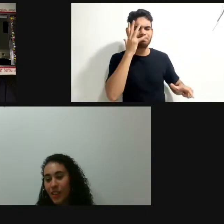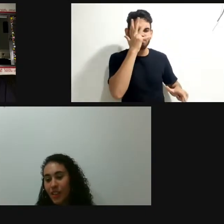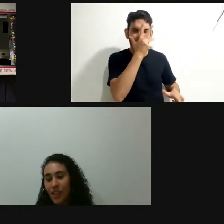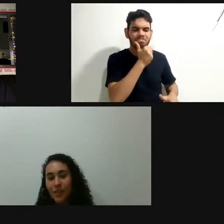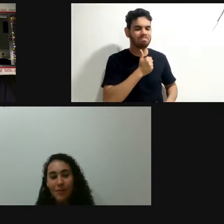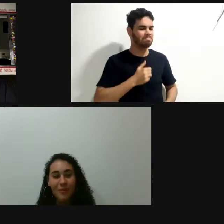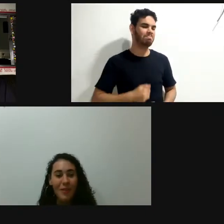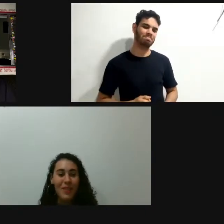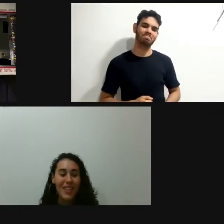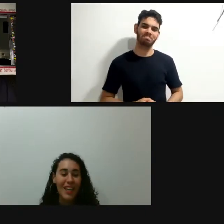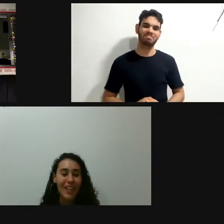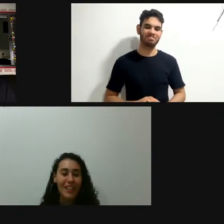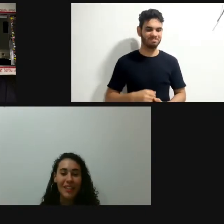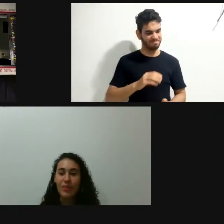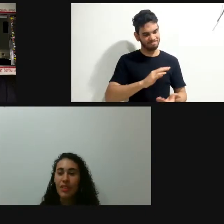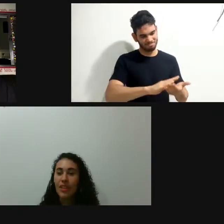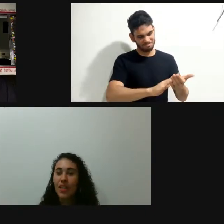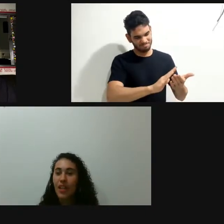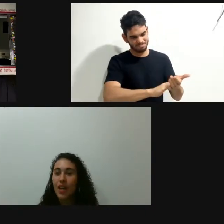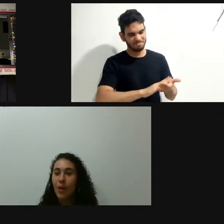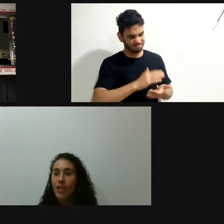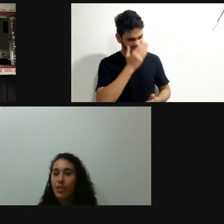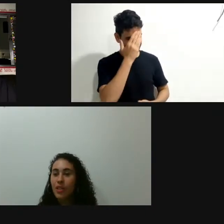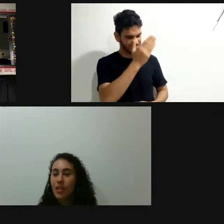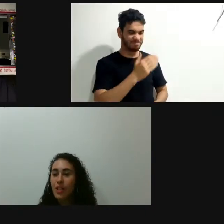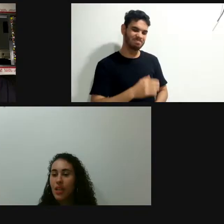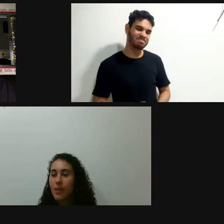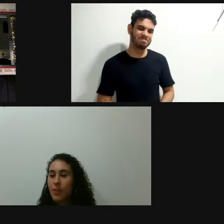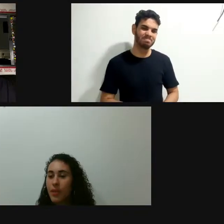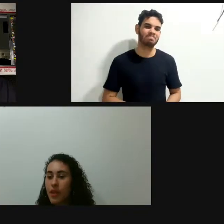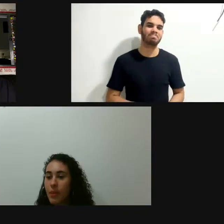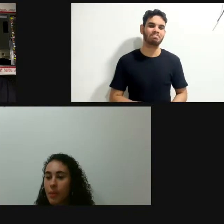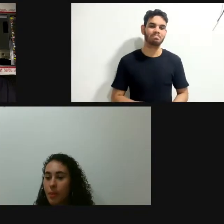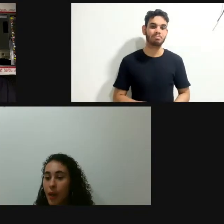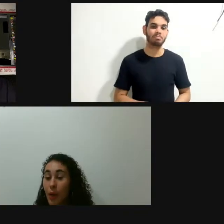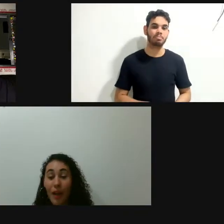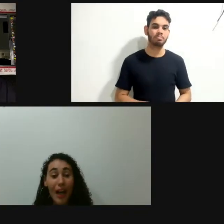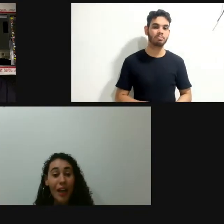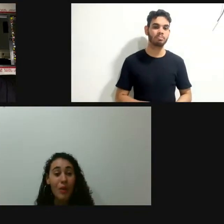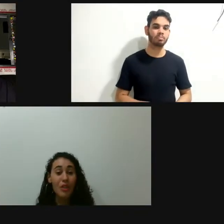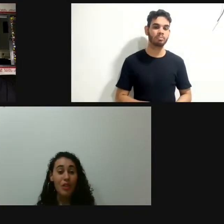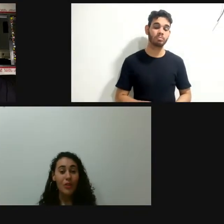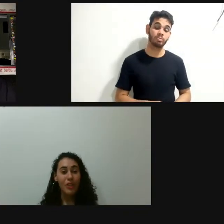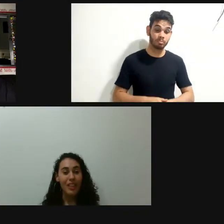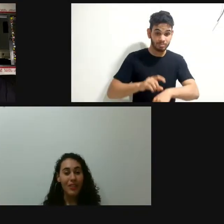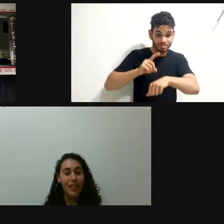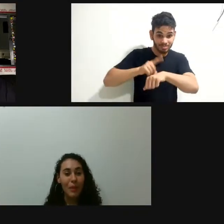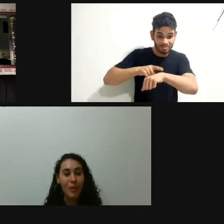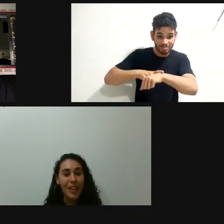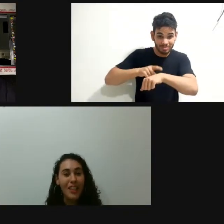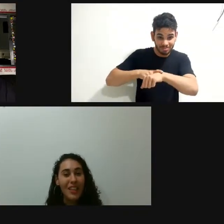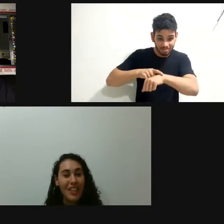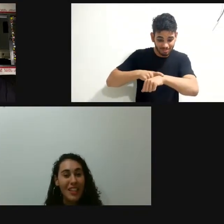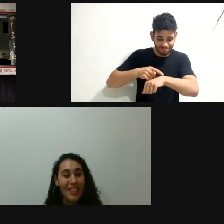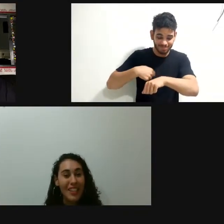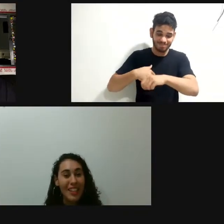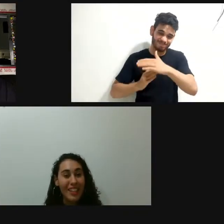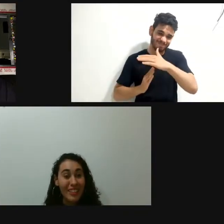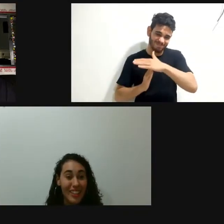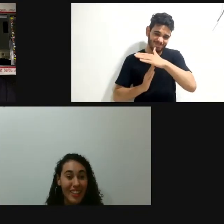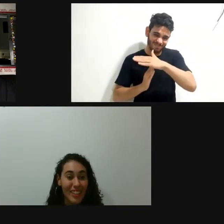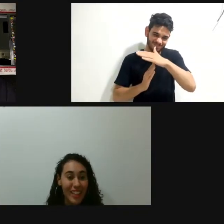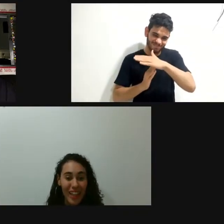Parabéns, hein? Obrigada. Eu acho que, pelo horário, eu acho que eu vou ter que ficar por